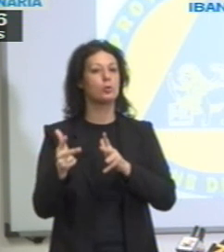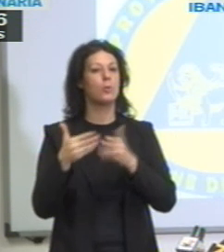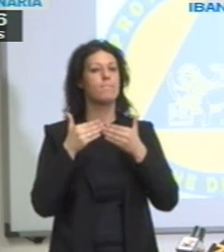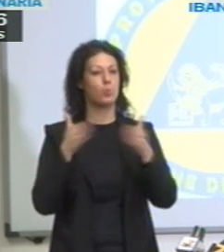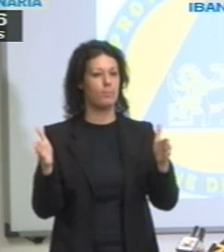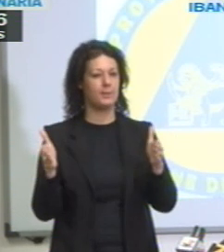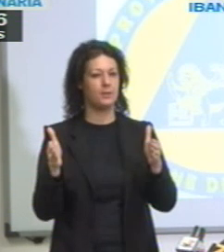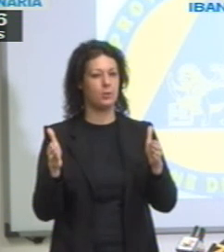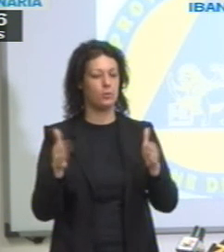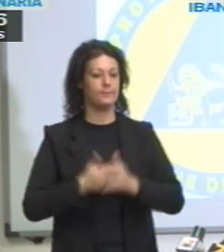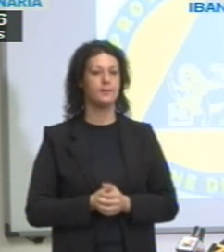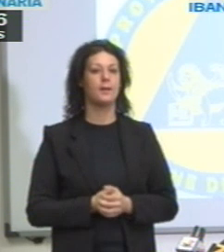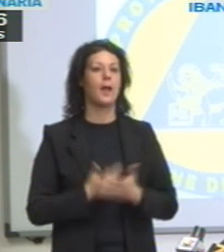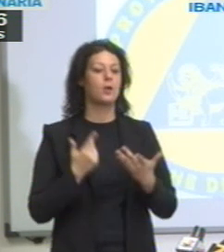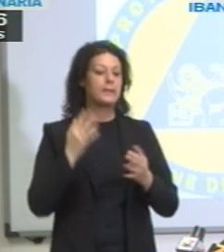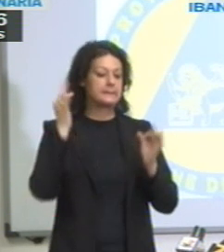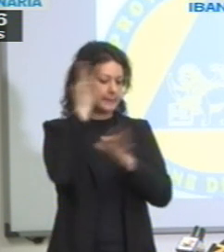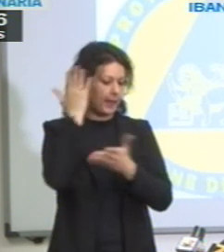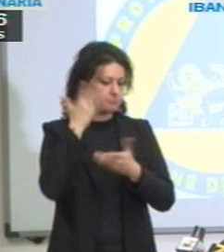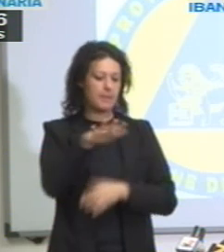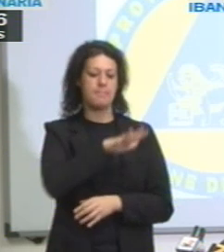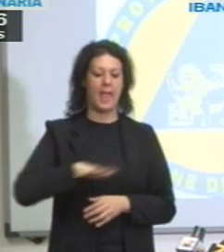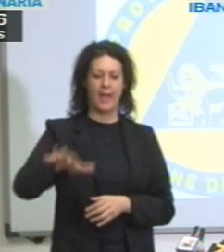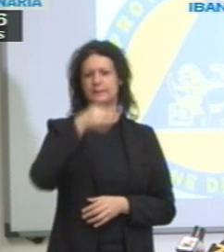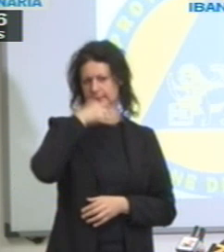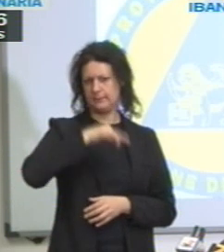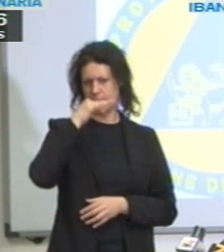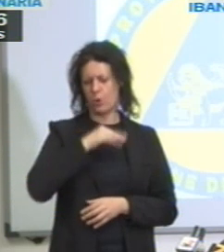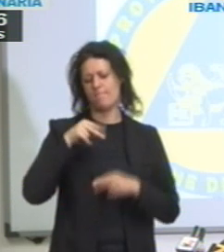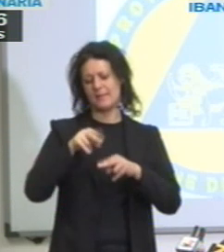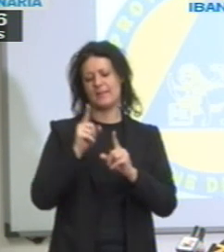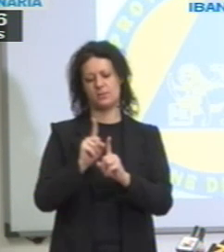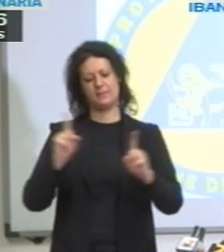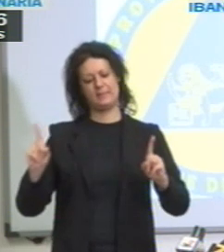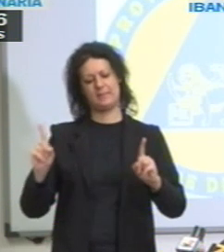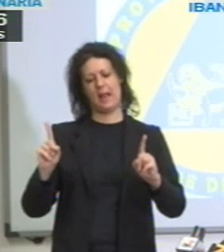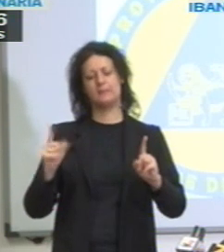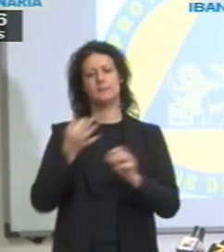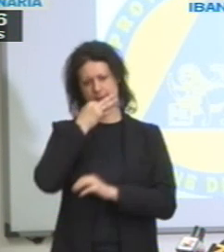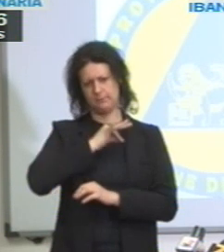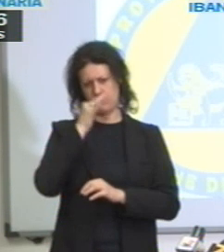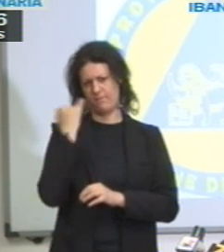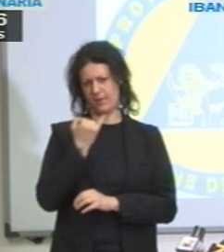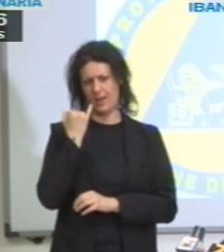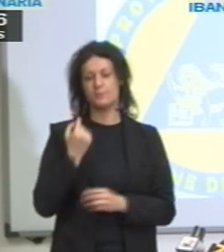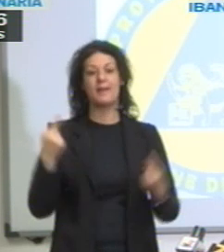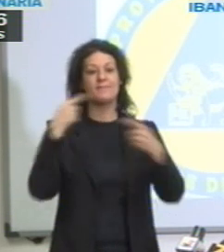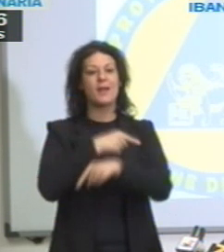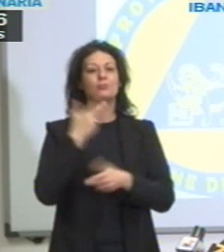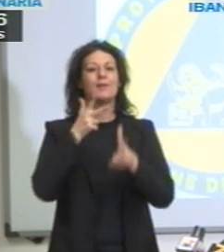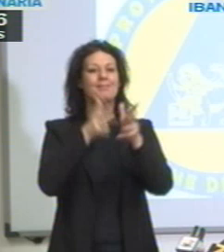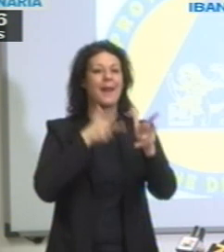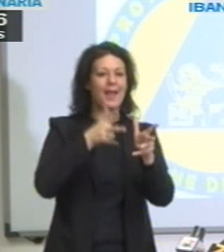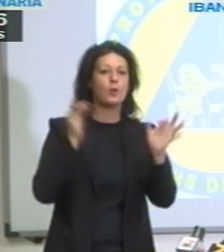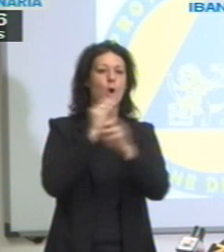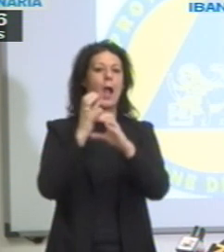distanziamento sociale può avvenire tranquillamente nelle piazze mentre si passeggia, probabilmente la coabitazione dentro a un treno e a un autobus è